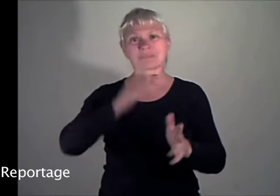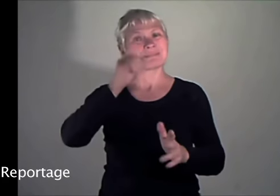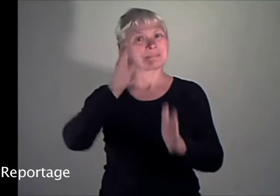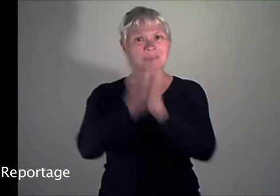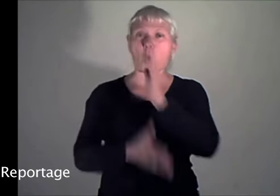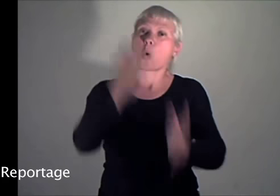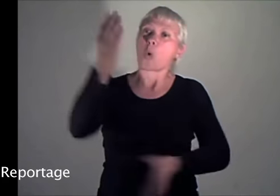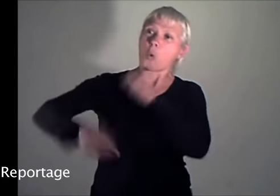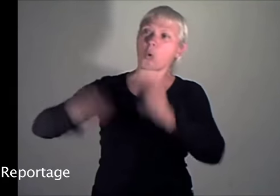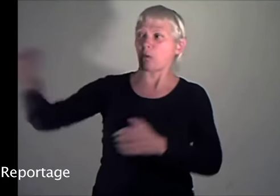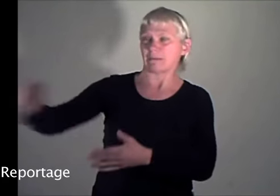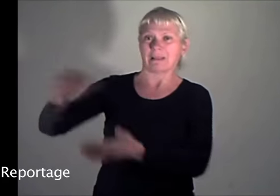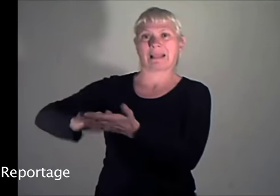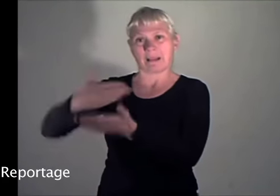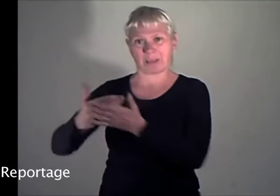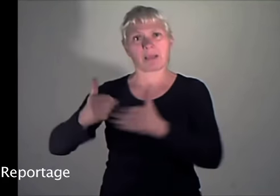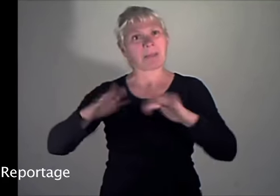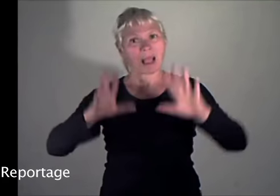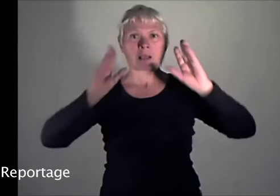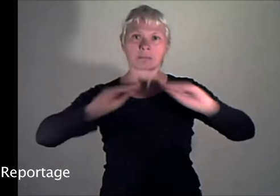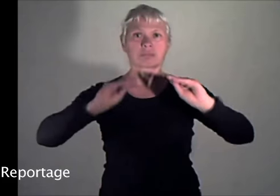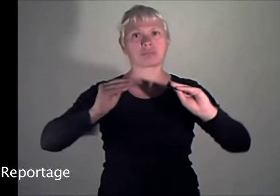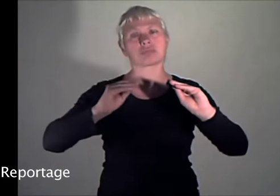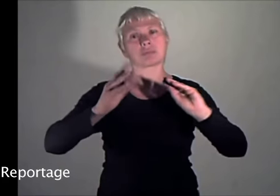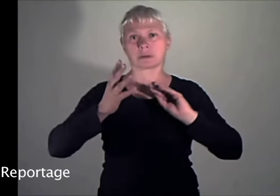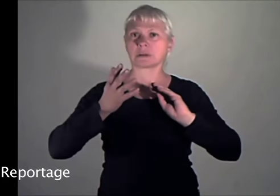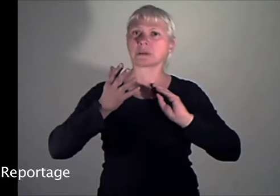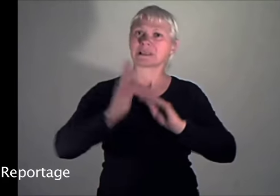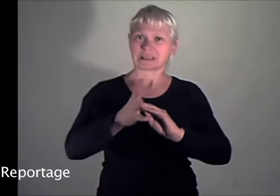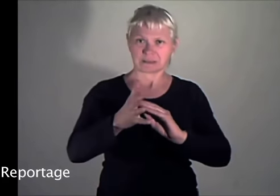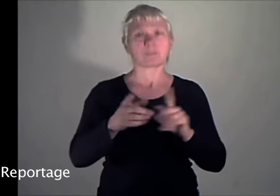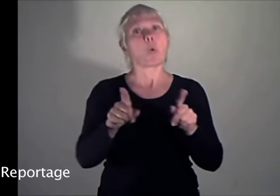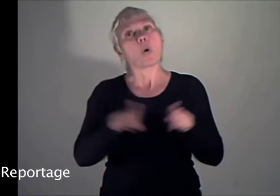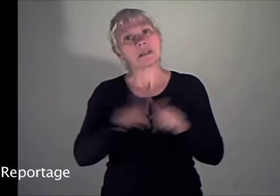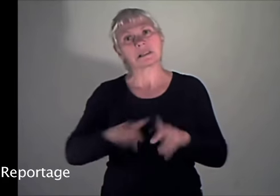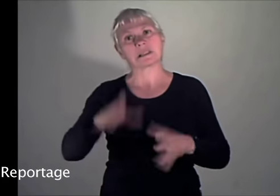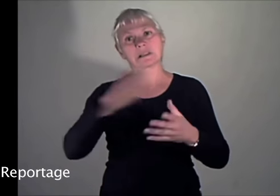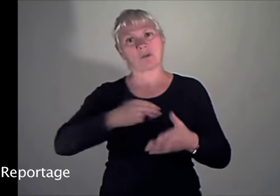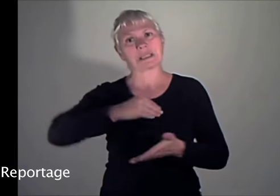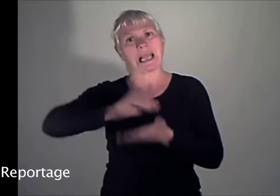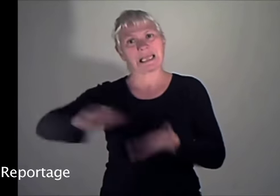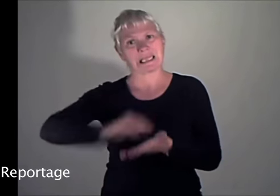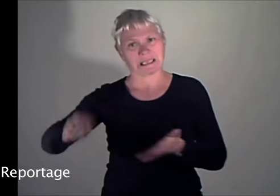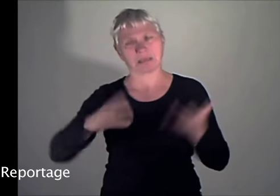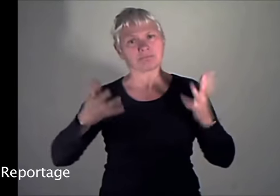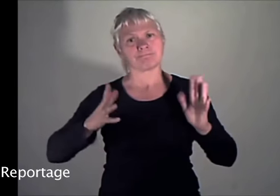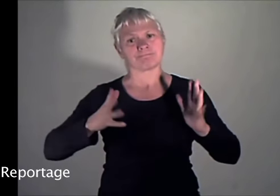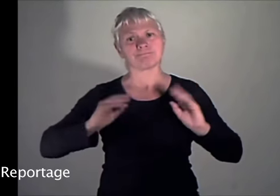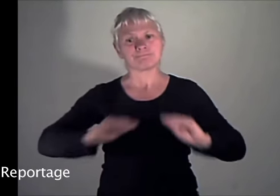signes ou avec un interprète, mais l'enseignement se fait en langue des signes. et français écrit. Et en